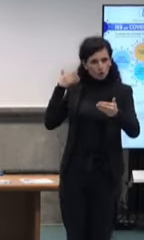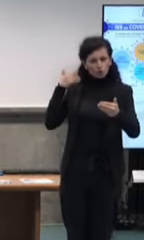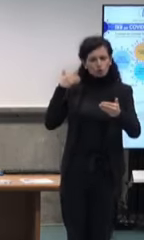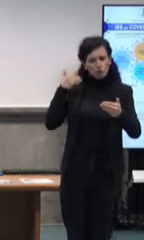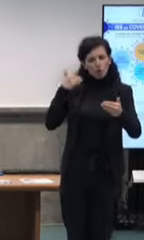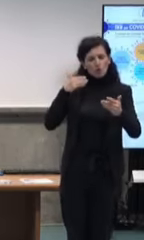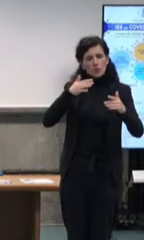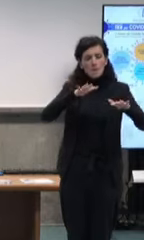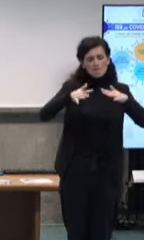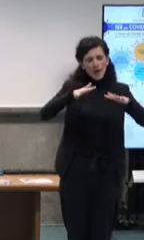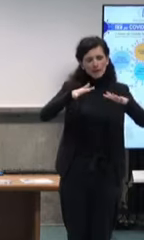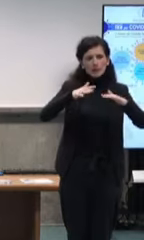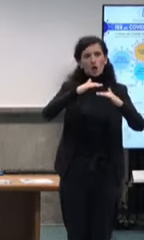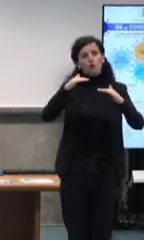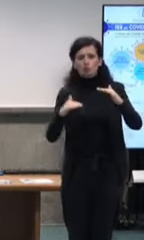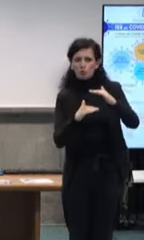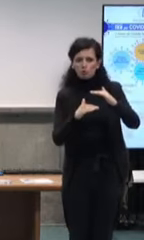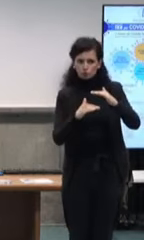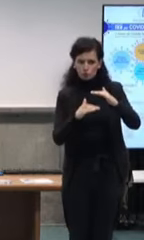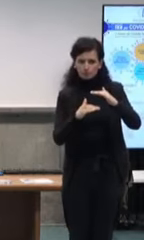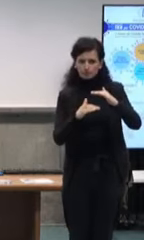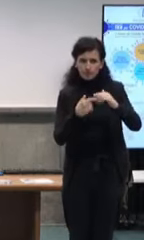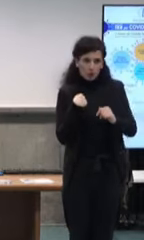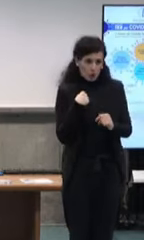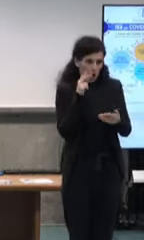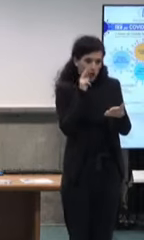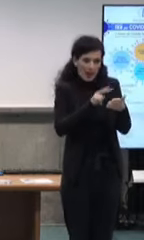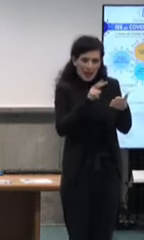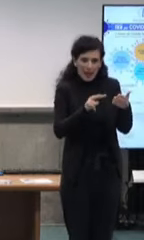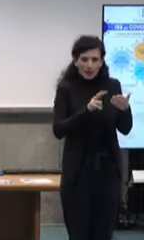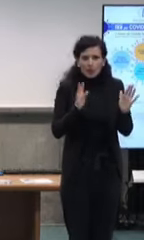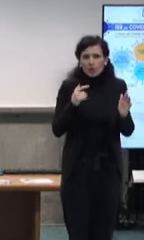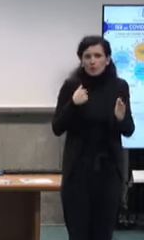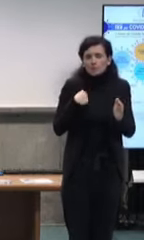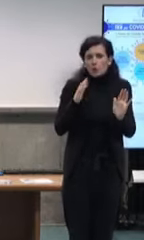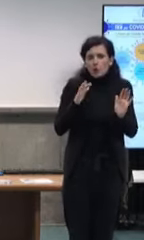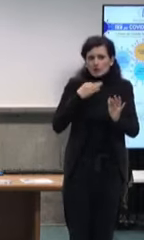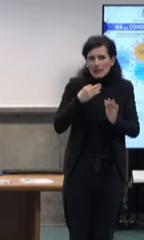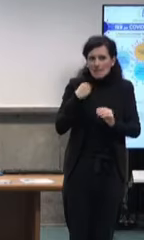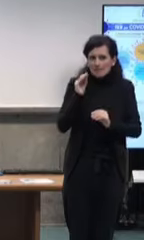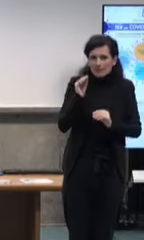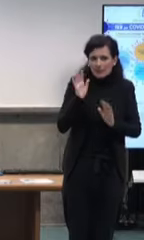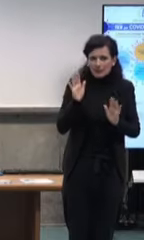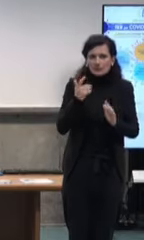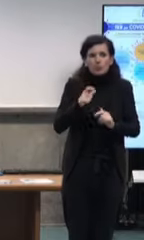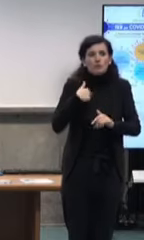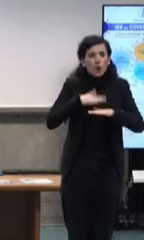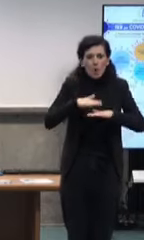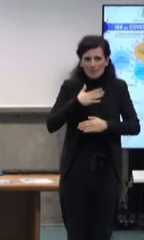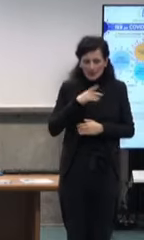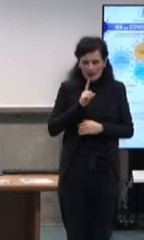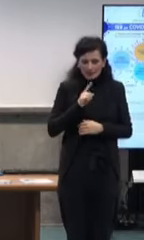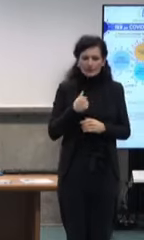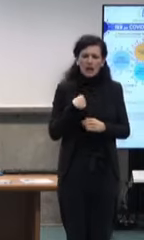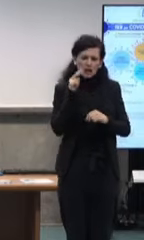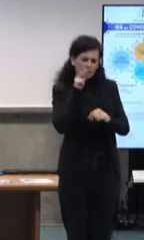io perlomeno questo leggo però io ho detto in premessa faccio questa domanda in punta di piedi quindi da quello che capisco